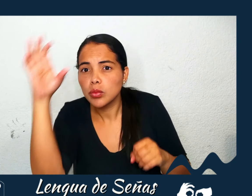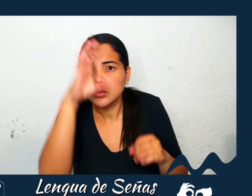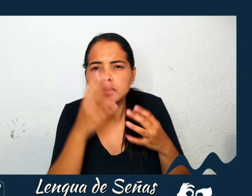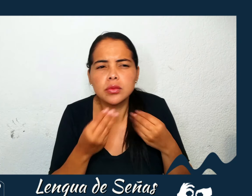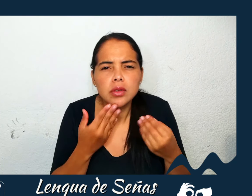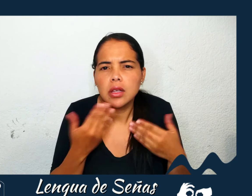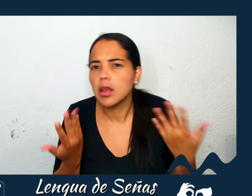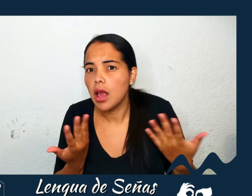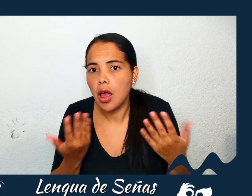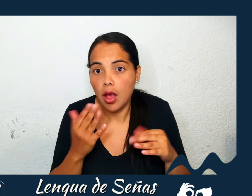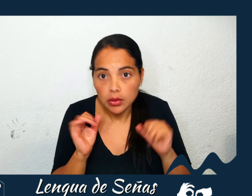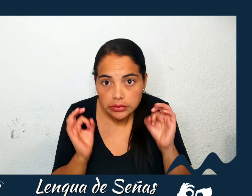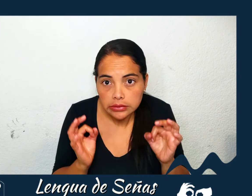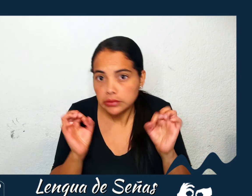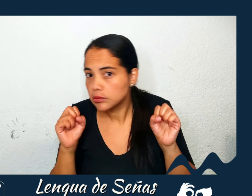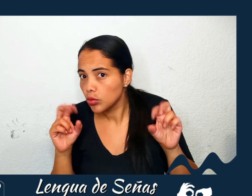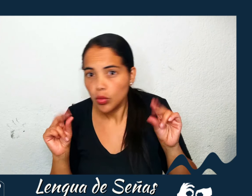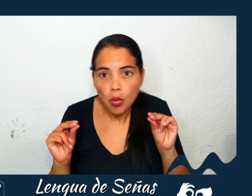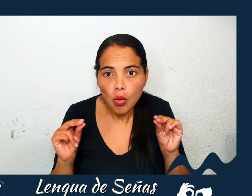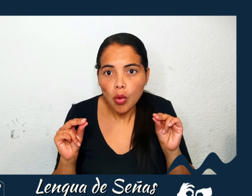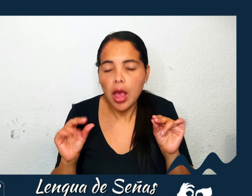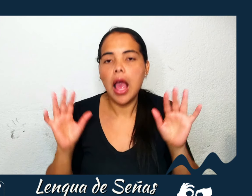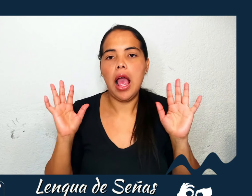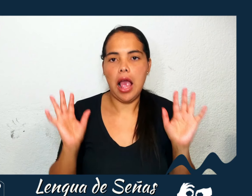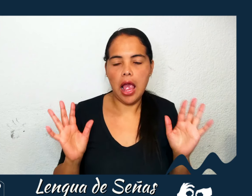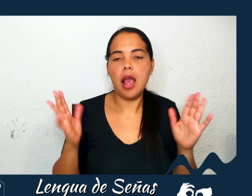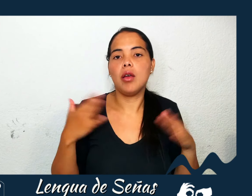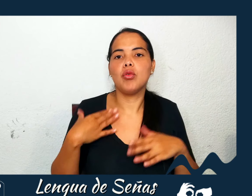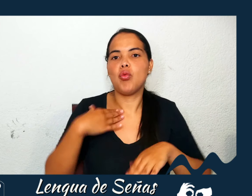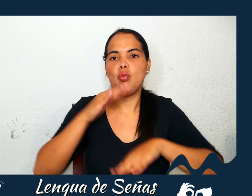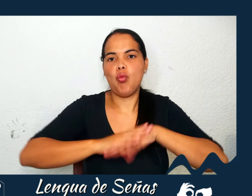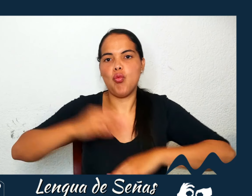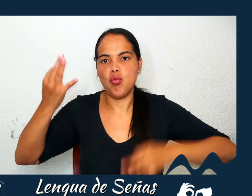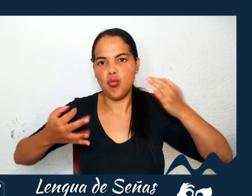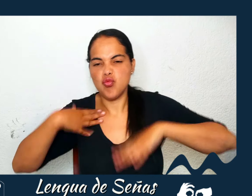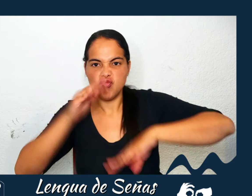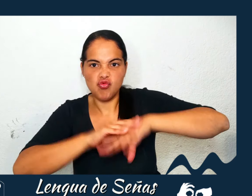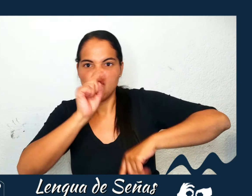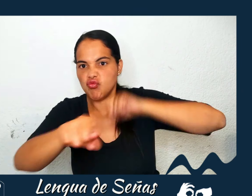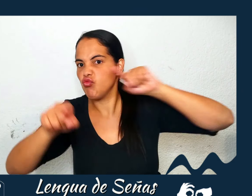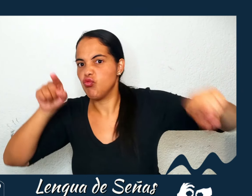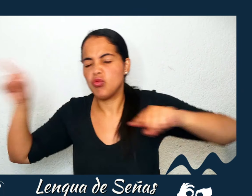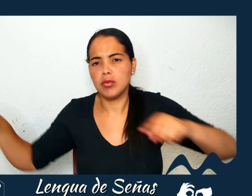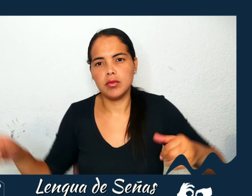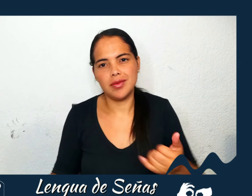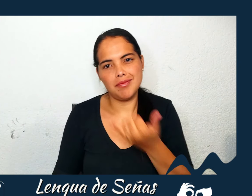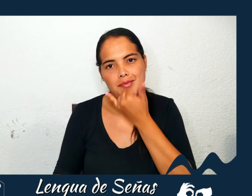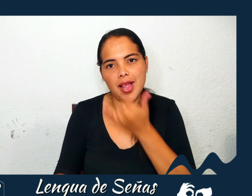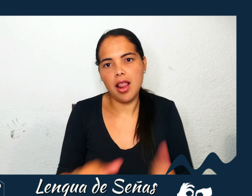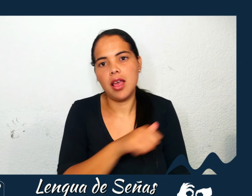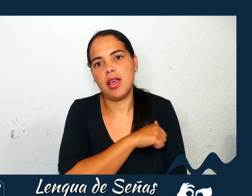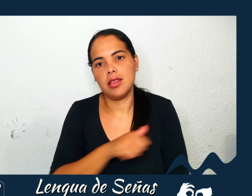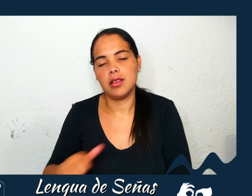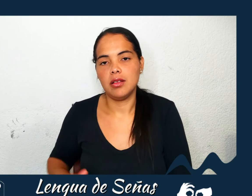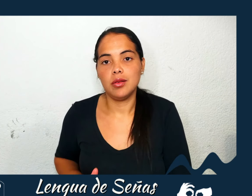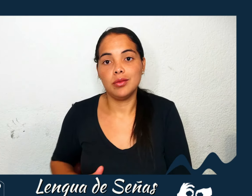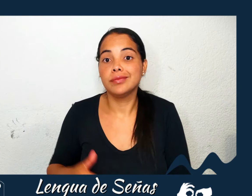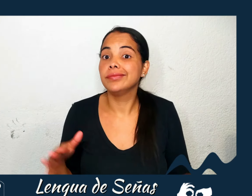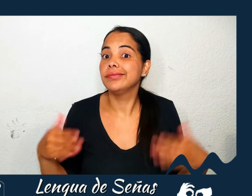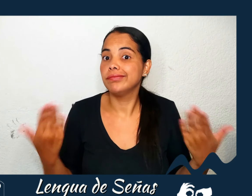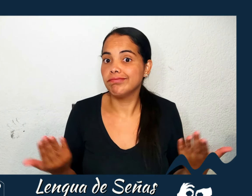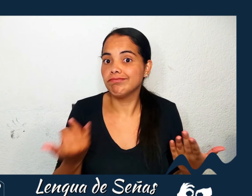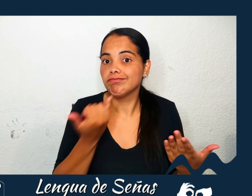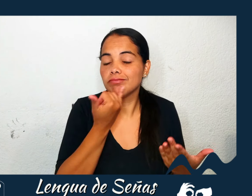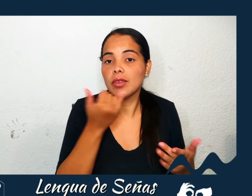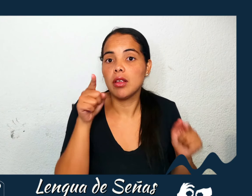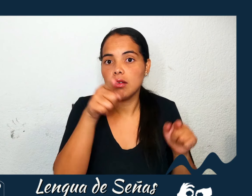lo contrario. Si no, nosotros estaremos juzgando y a veces reaccionando